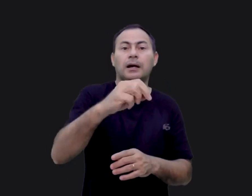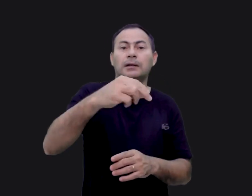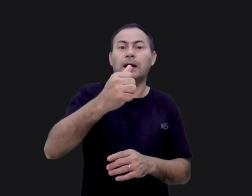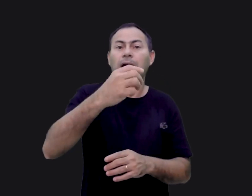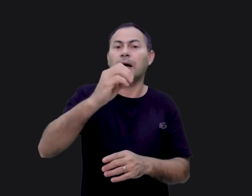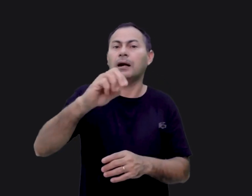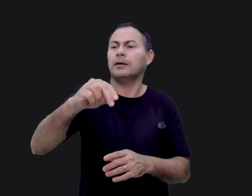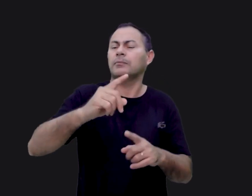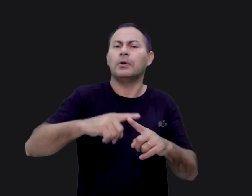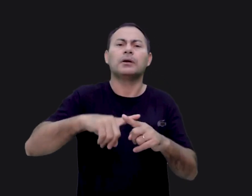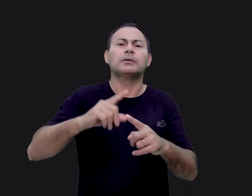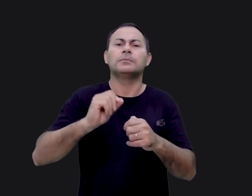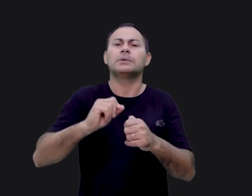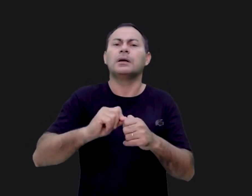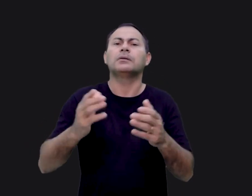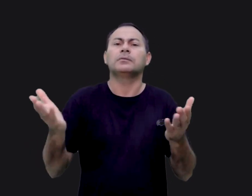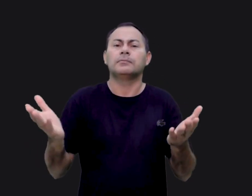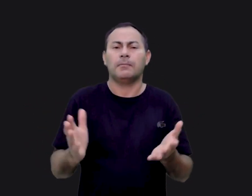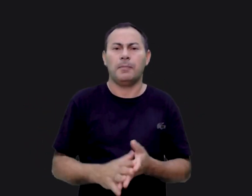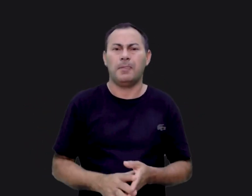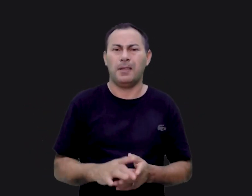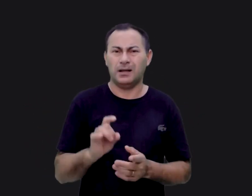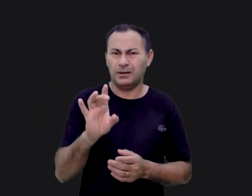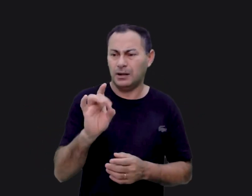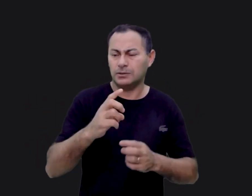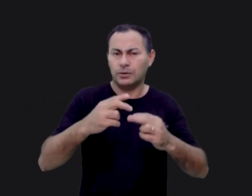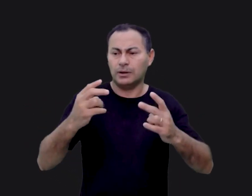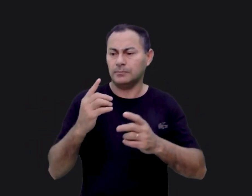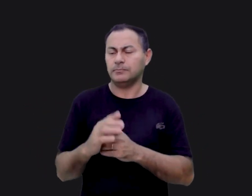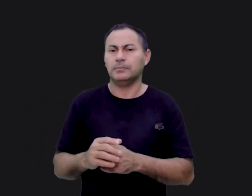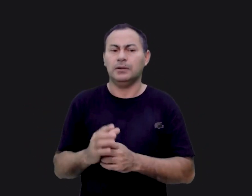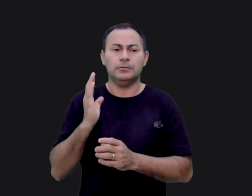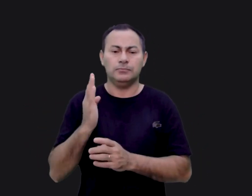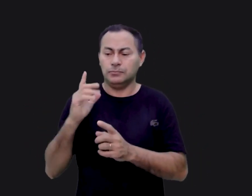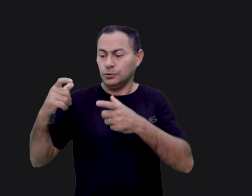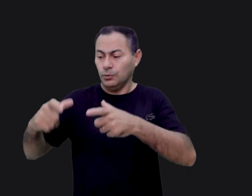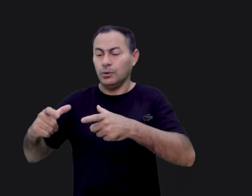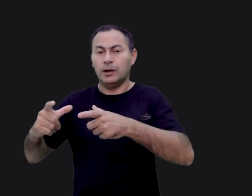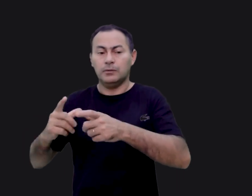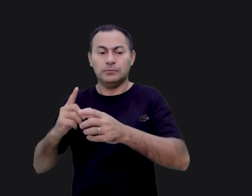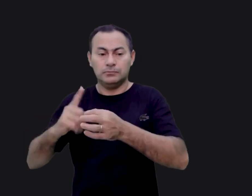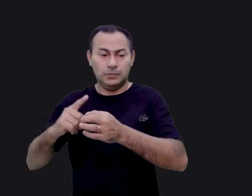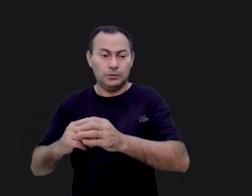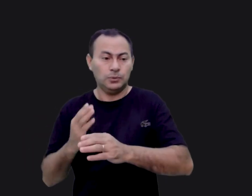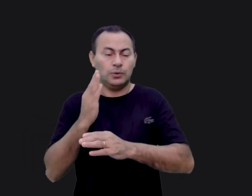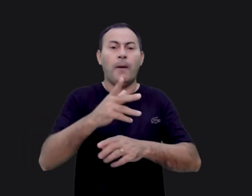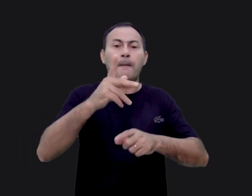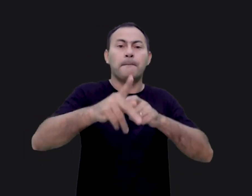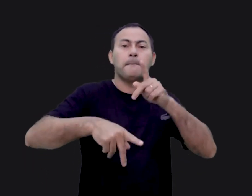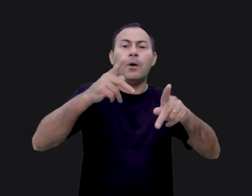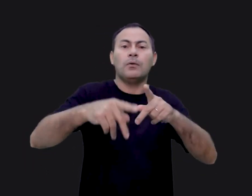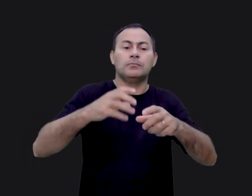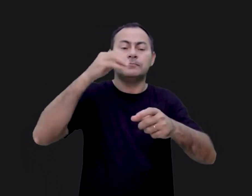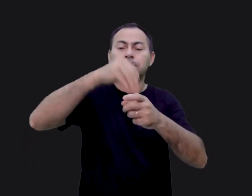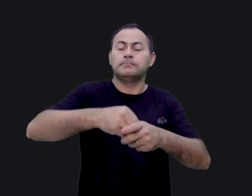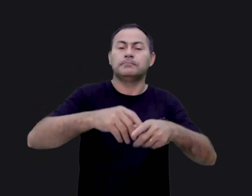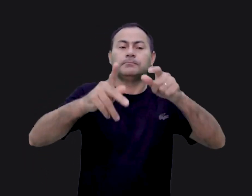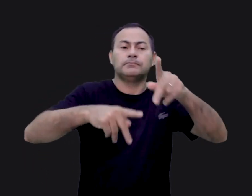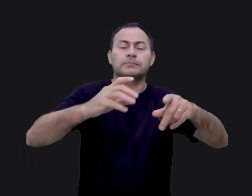dias! Por que eles não fizeram isso? Não era só uma questão de sair marchando de um ponto a outro. Outros povos bem hostis ocupavam a